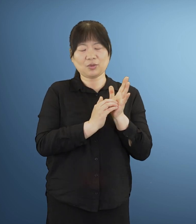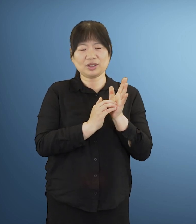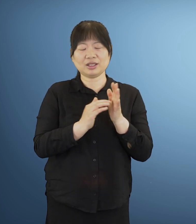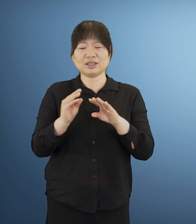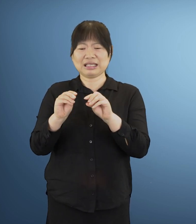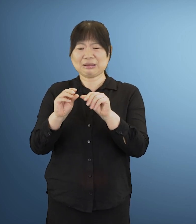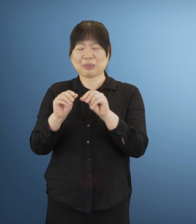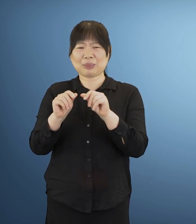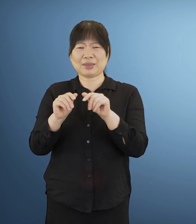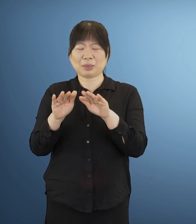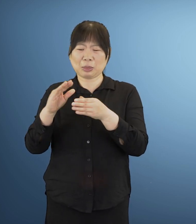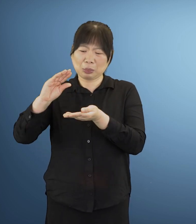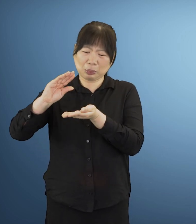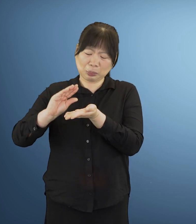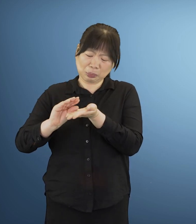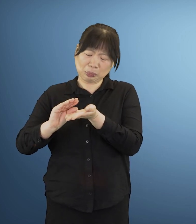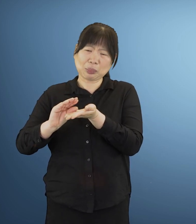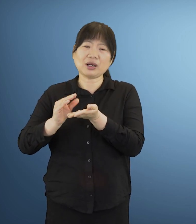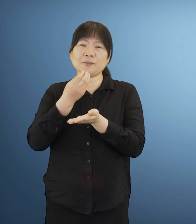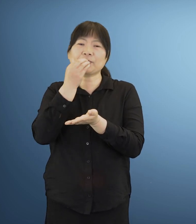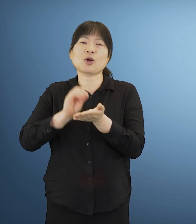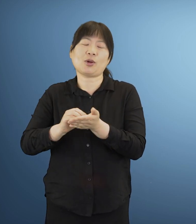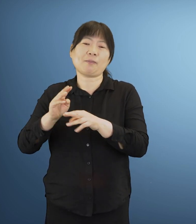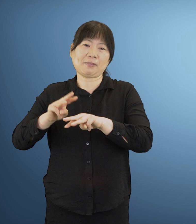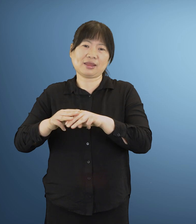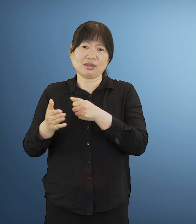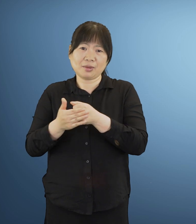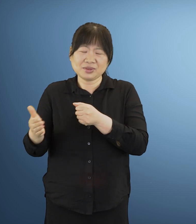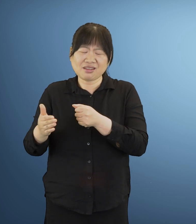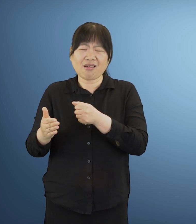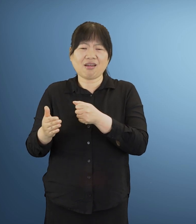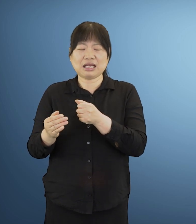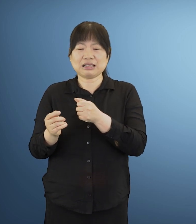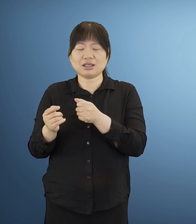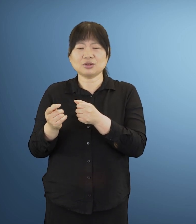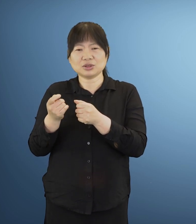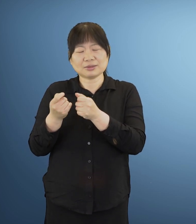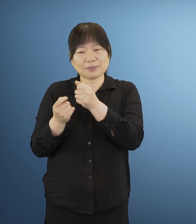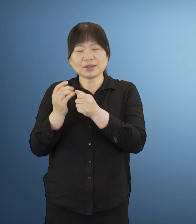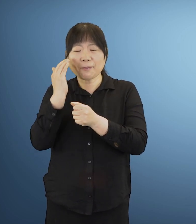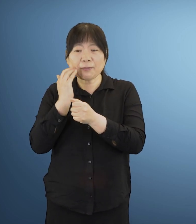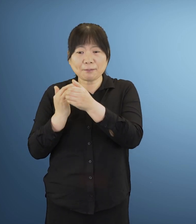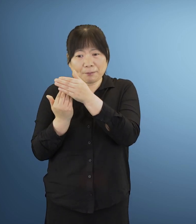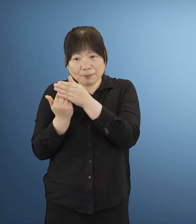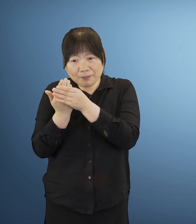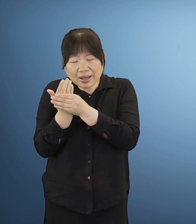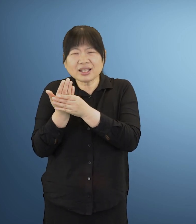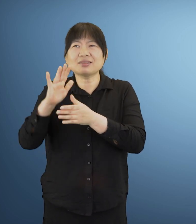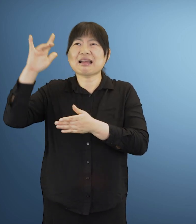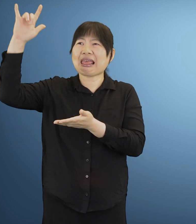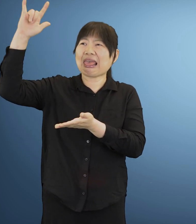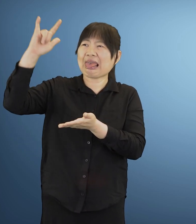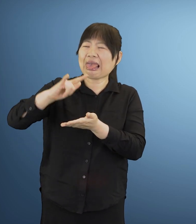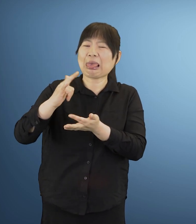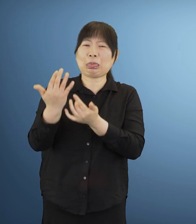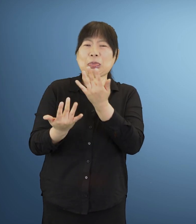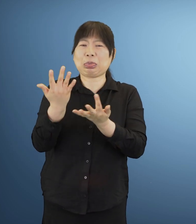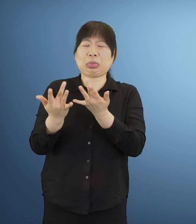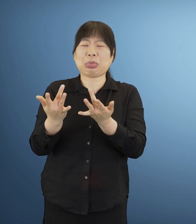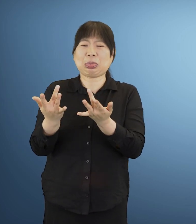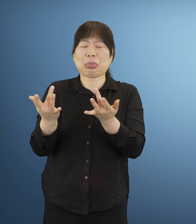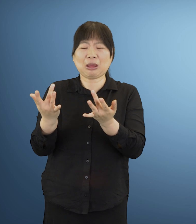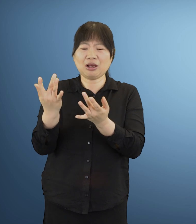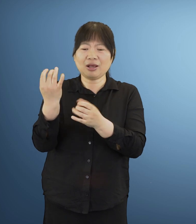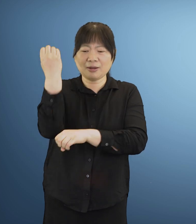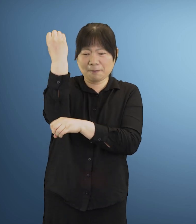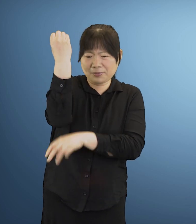떨어지매 흙이 깊지 못해서 또 싹이 나오지만 해가 돋은 후에 타서 뿌리가